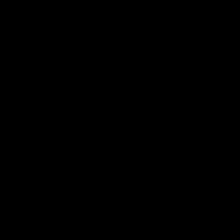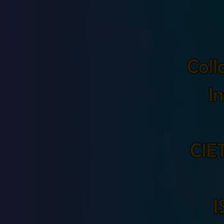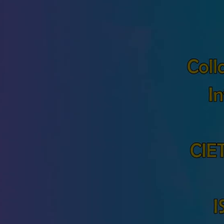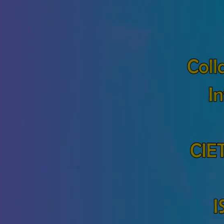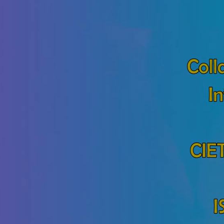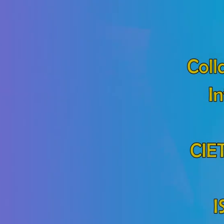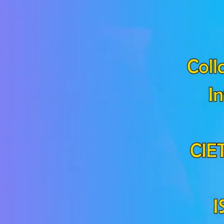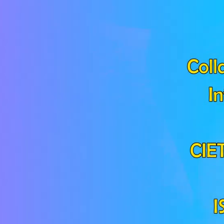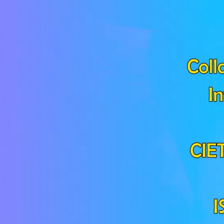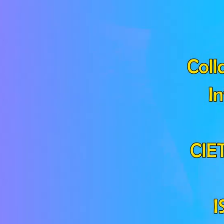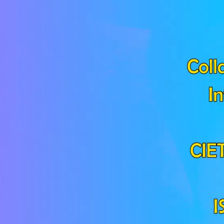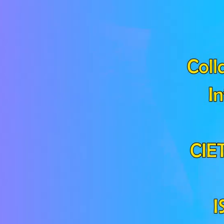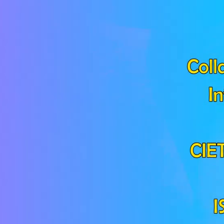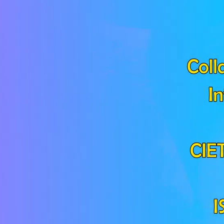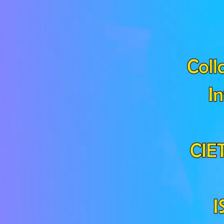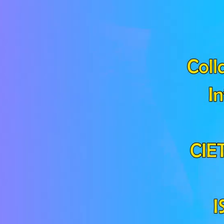कर